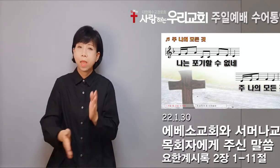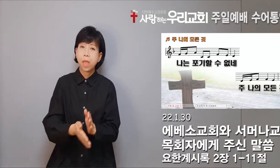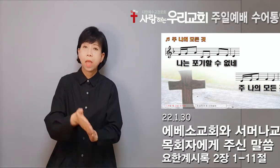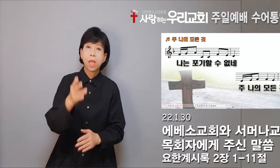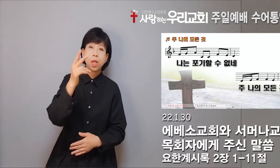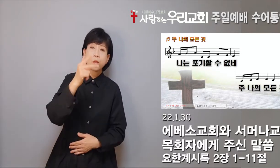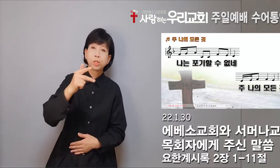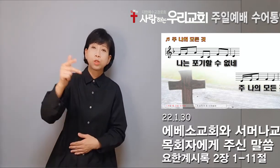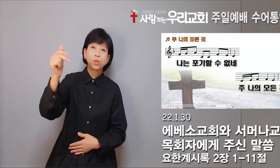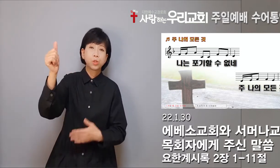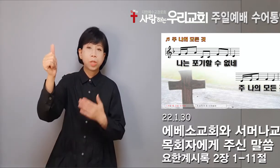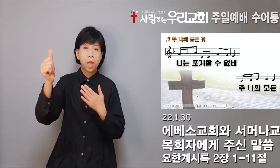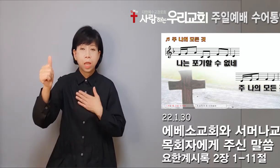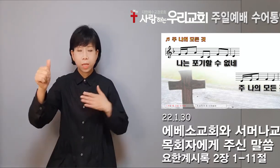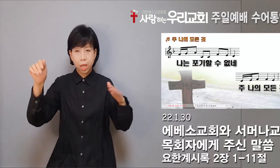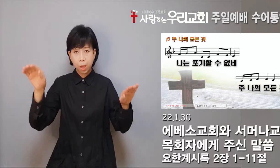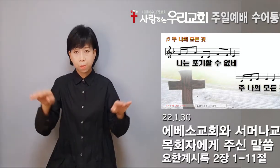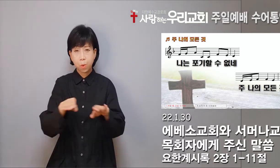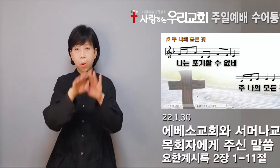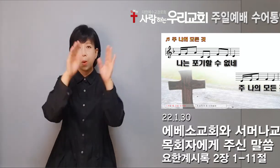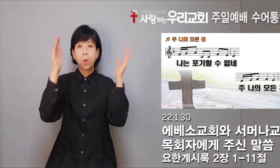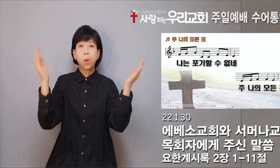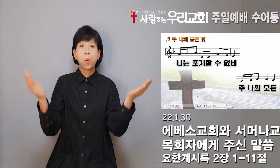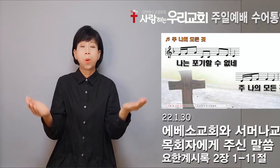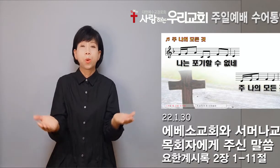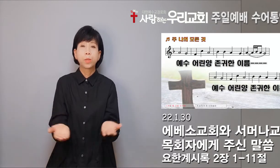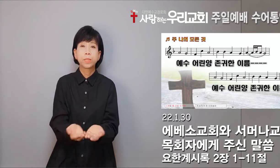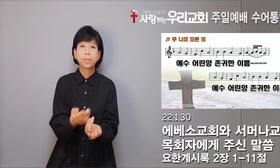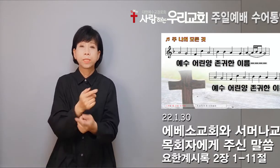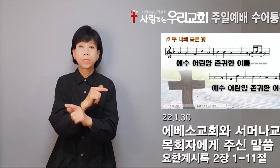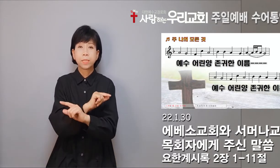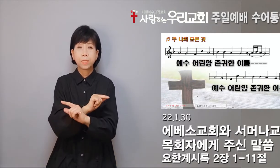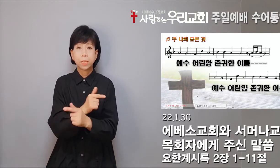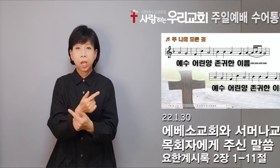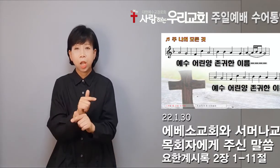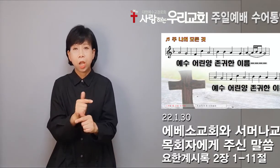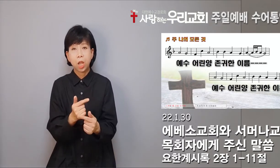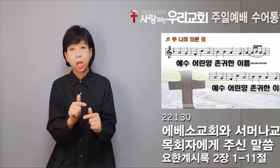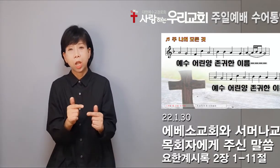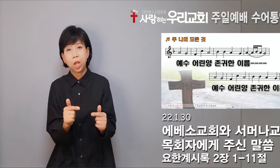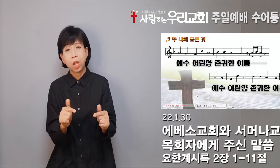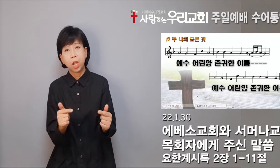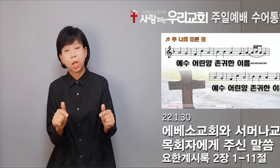주 나의 모든 것